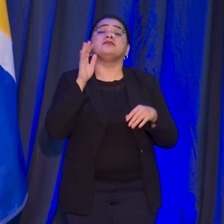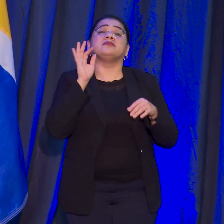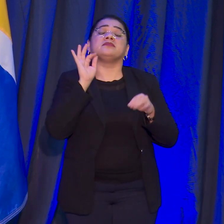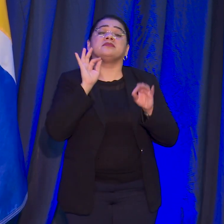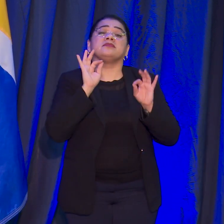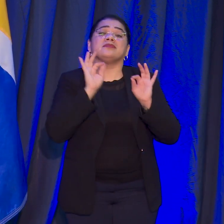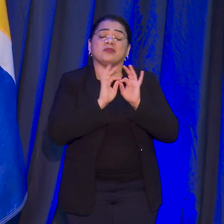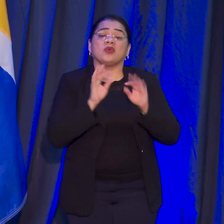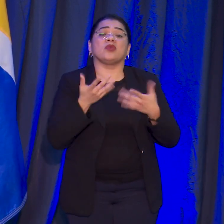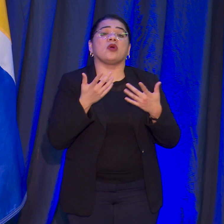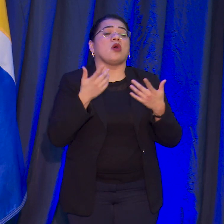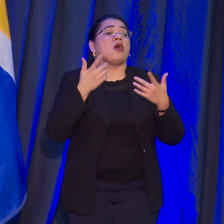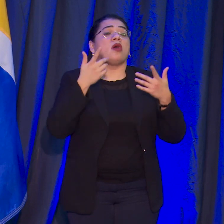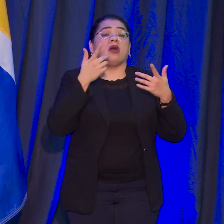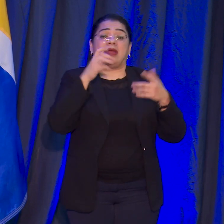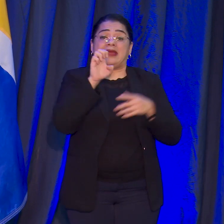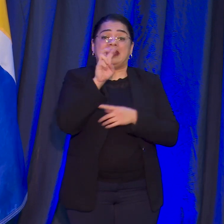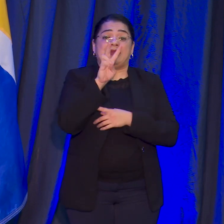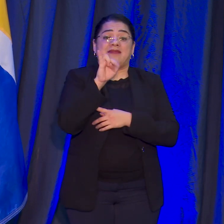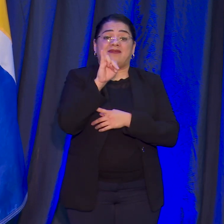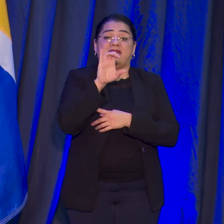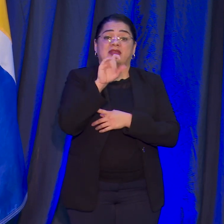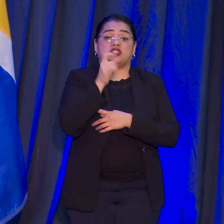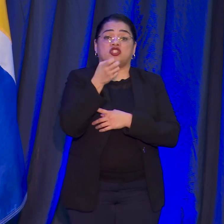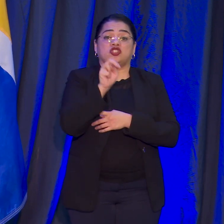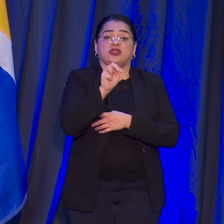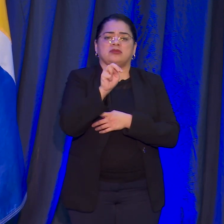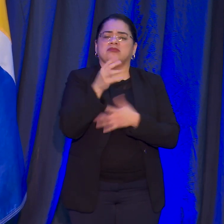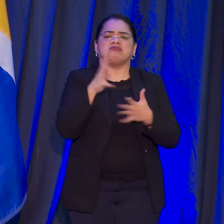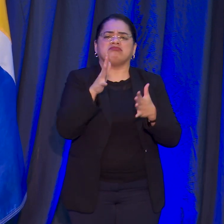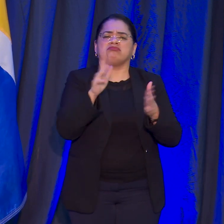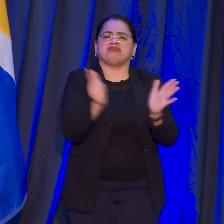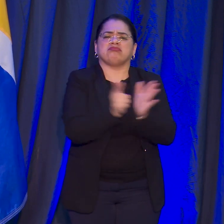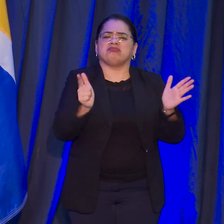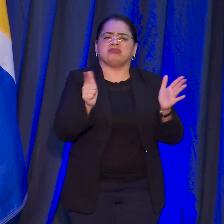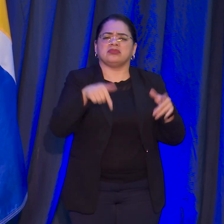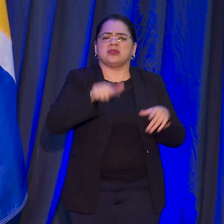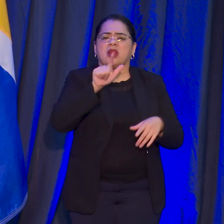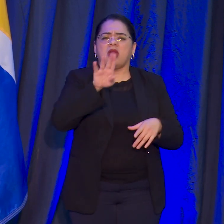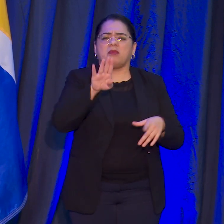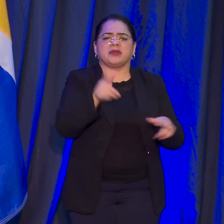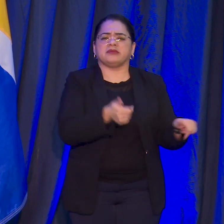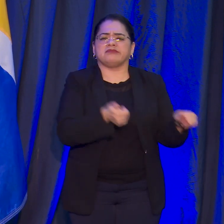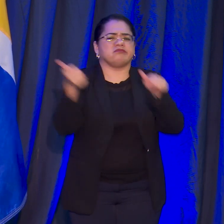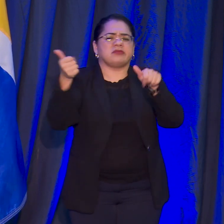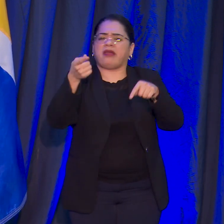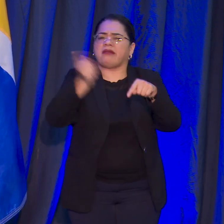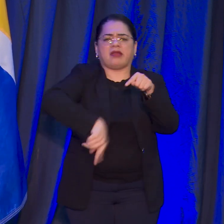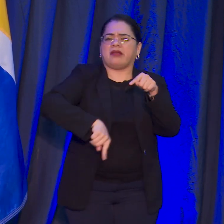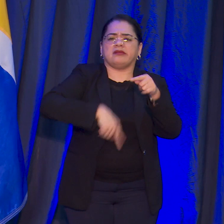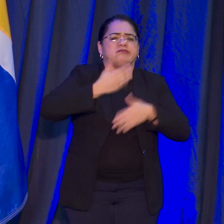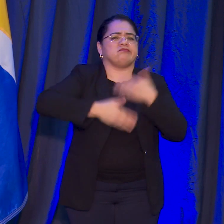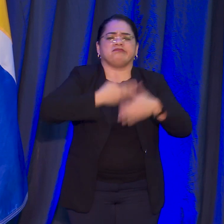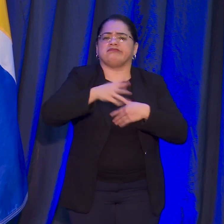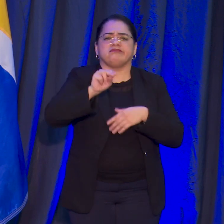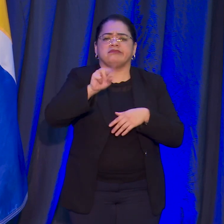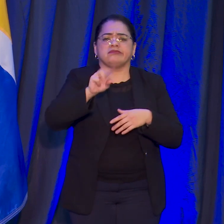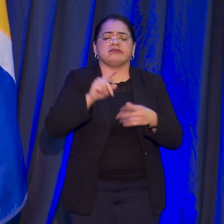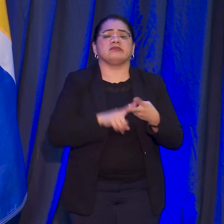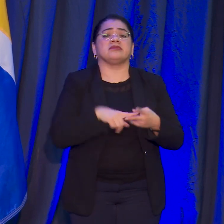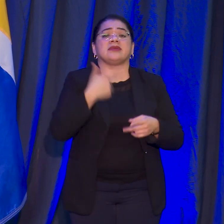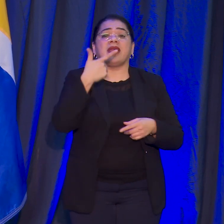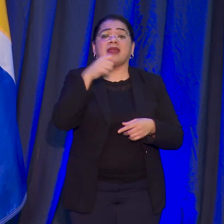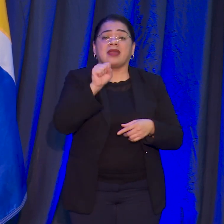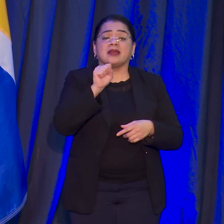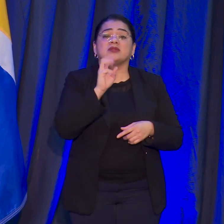que haya desalojos, hay un paro en eso. También las utilidades van a estar paradas donde no les pueden cortar su